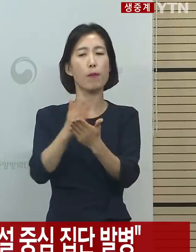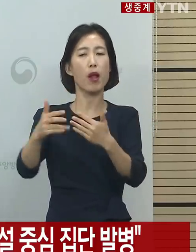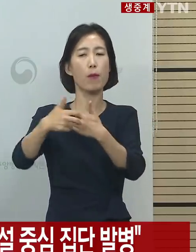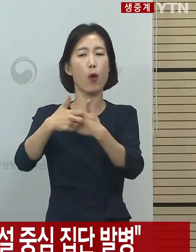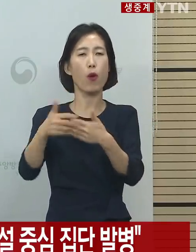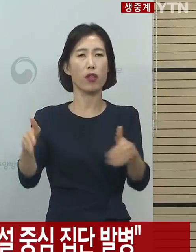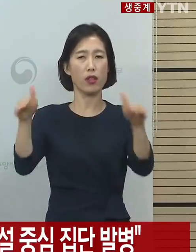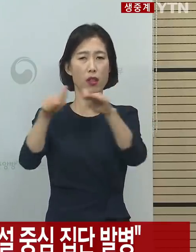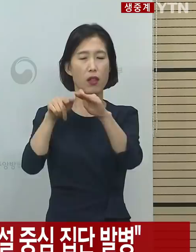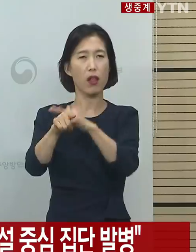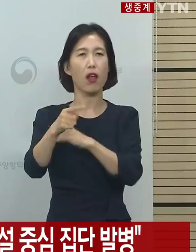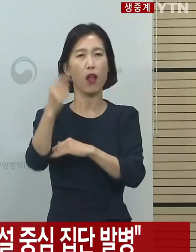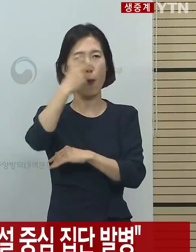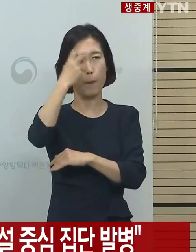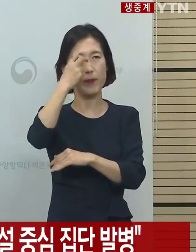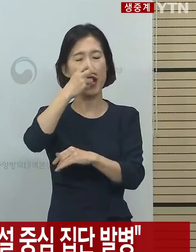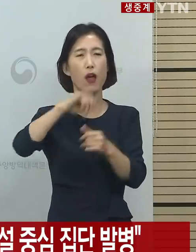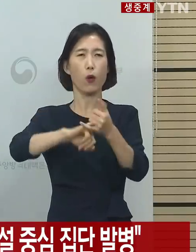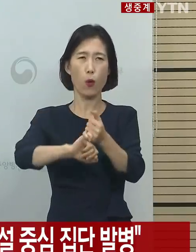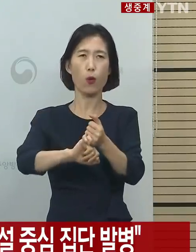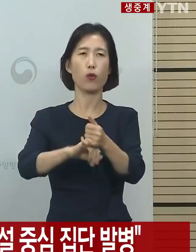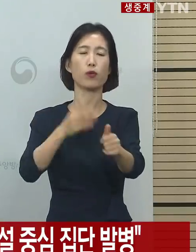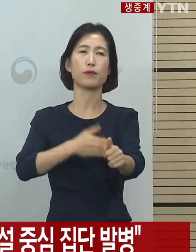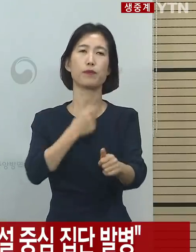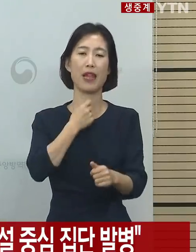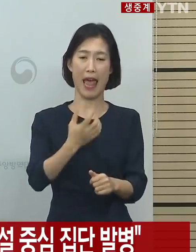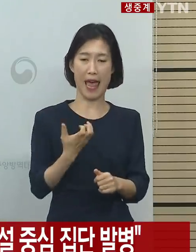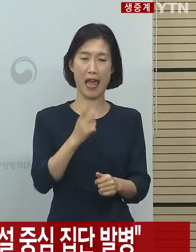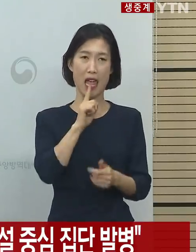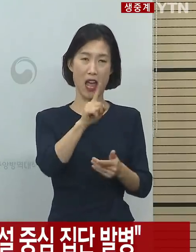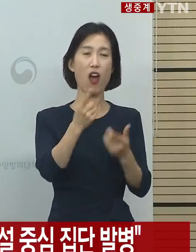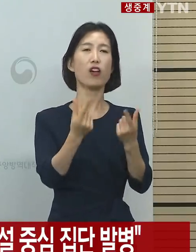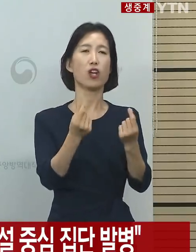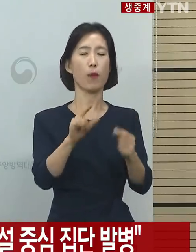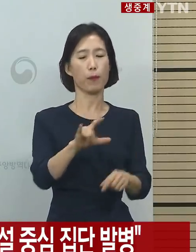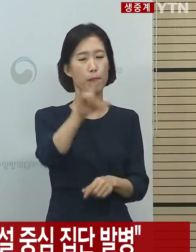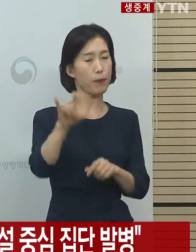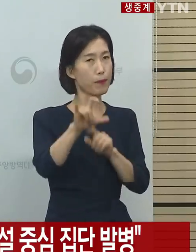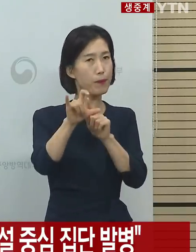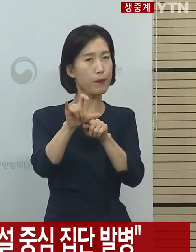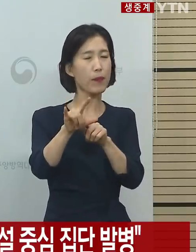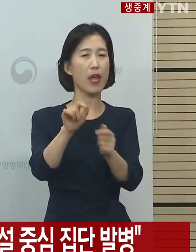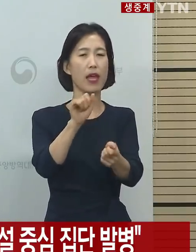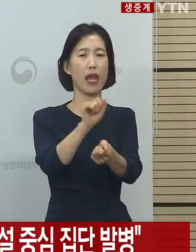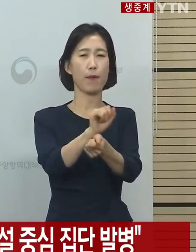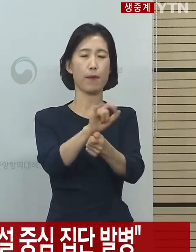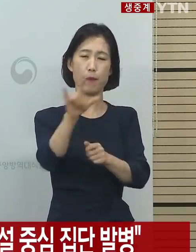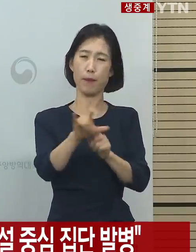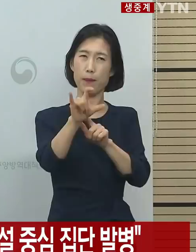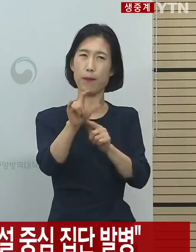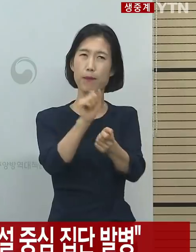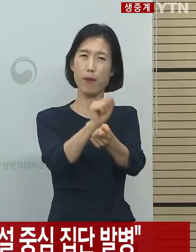것을 공고를 드립니다. 말씀드린 것처럼 코로나19의